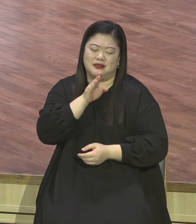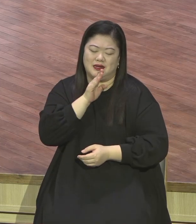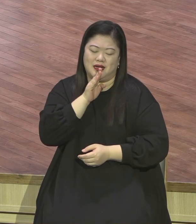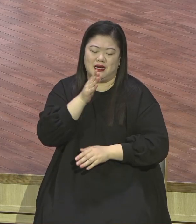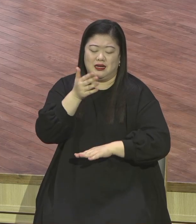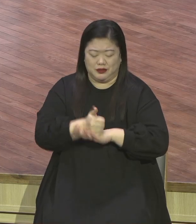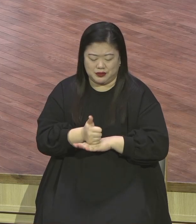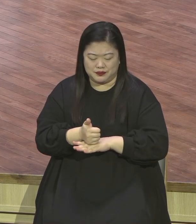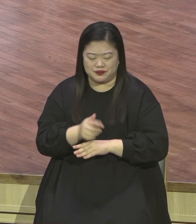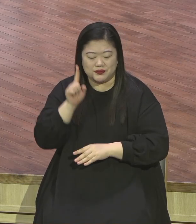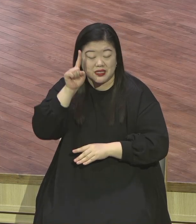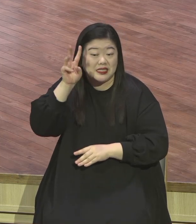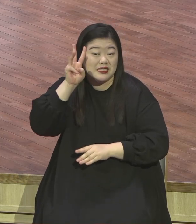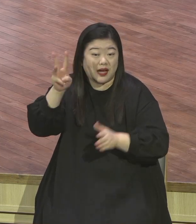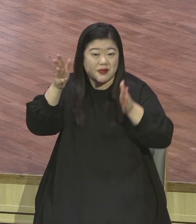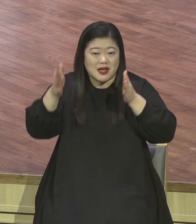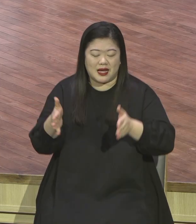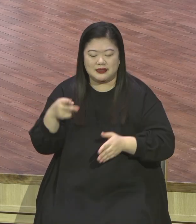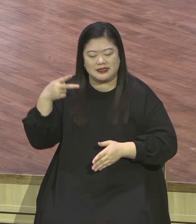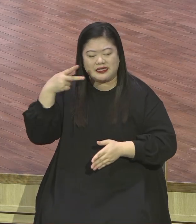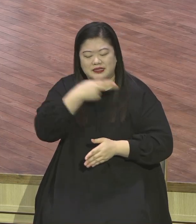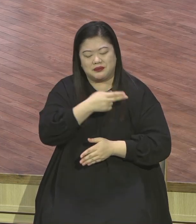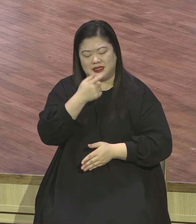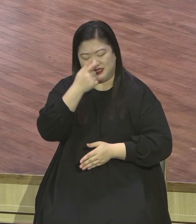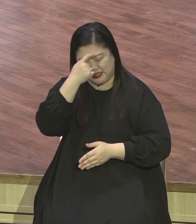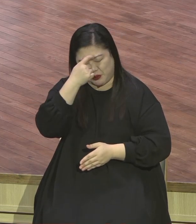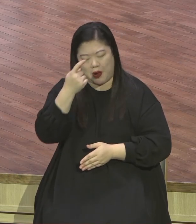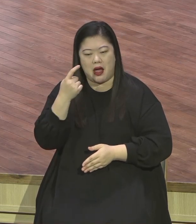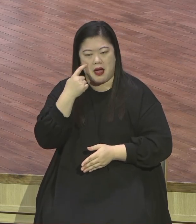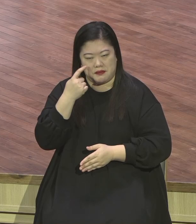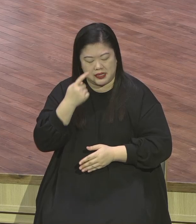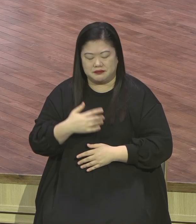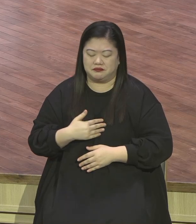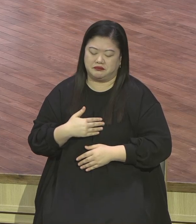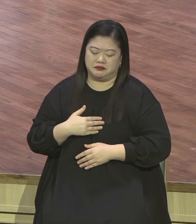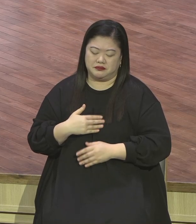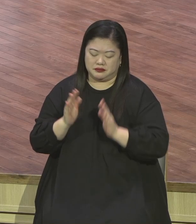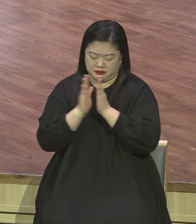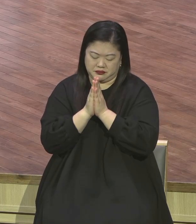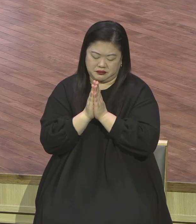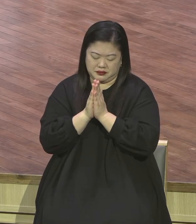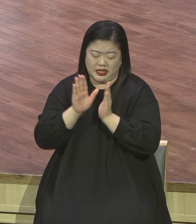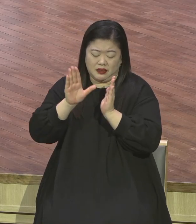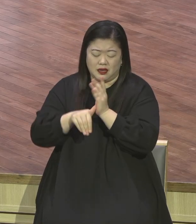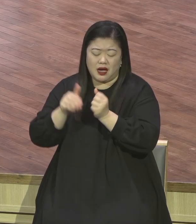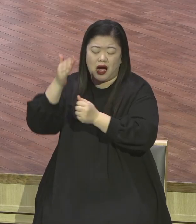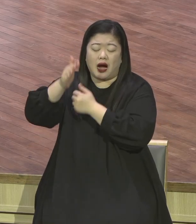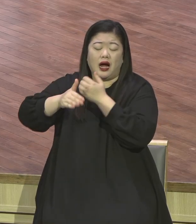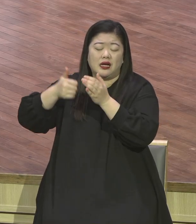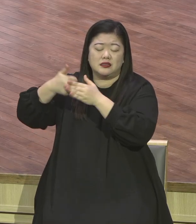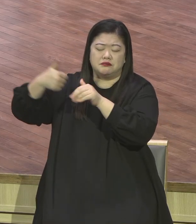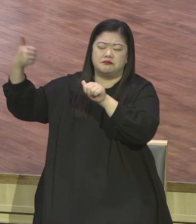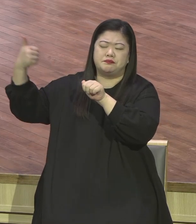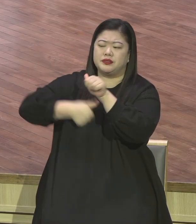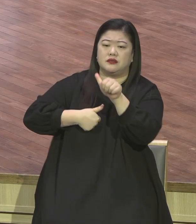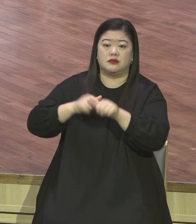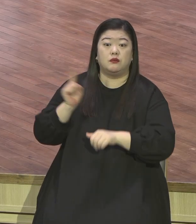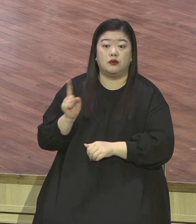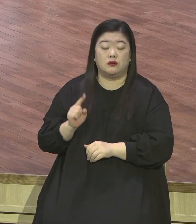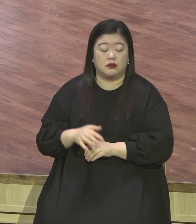너는 왜 일방적으로 미워만 하고 감사할 줄 모르냐라는 감동이 왔어요